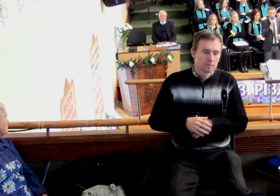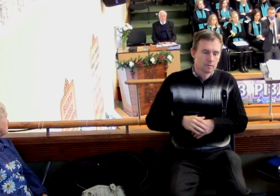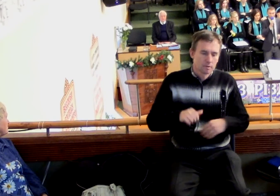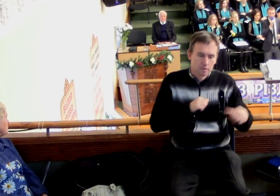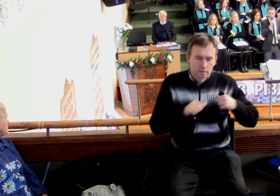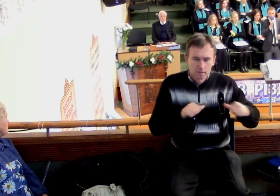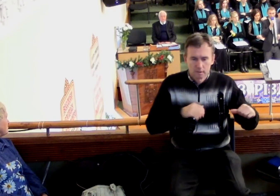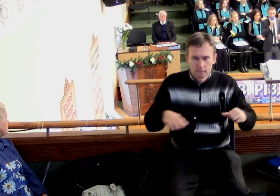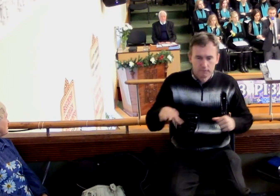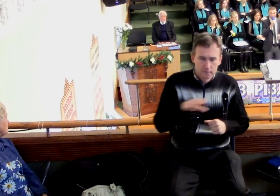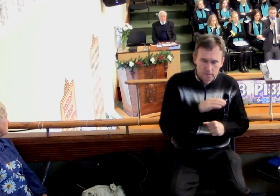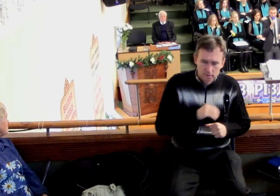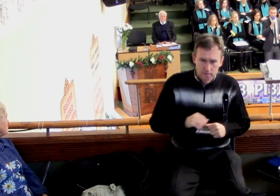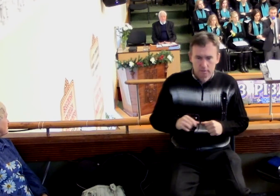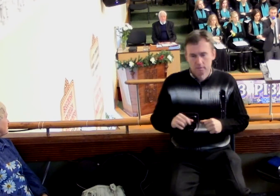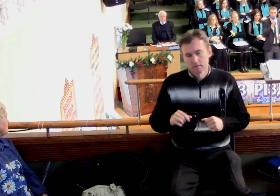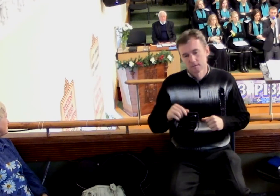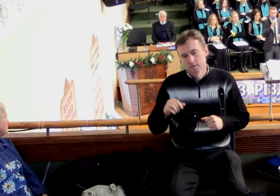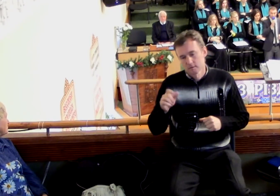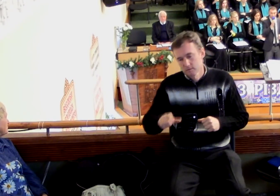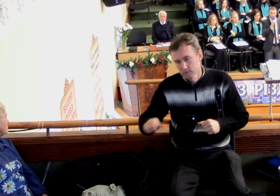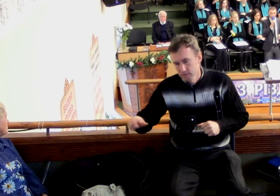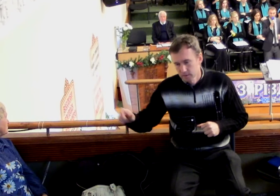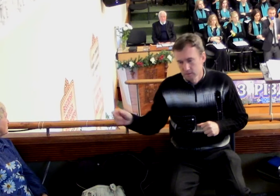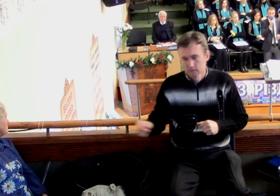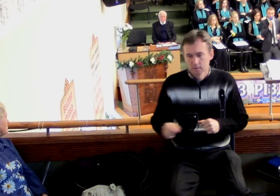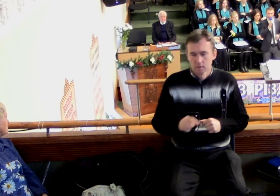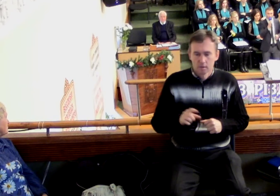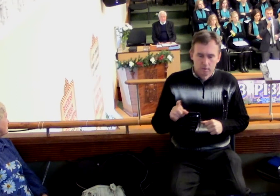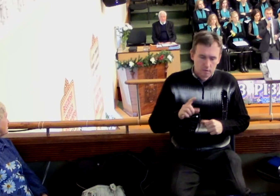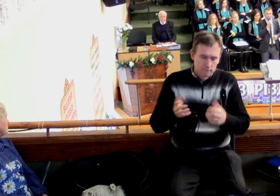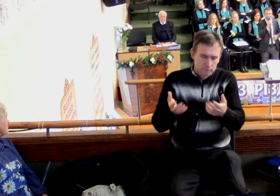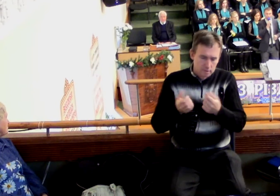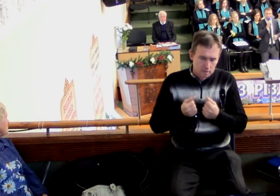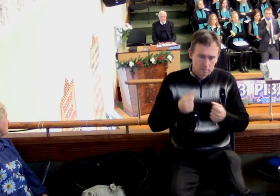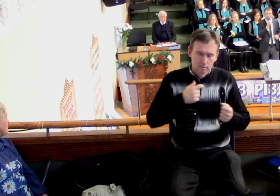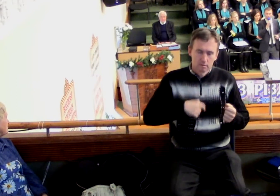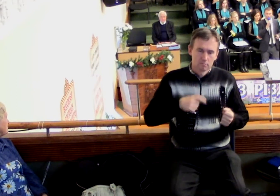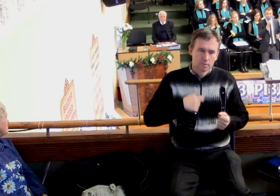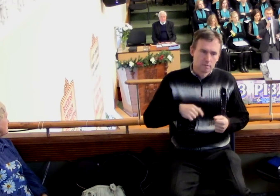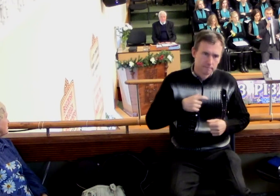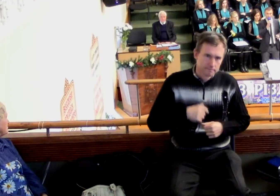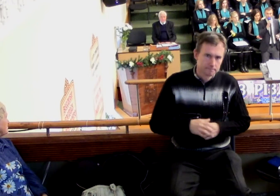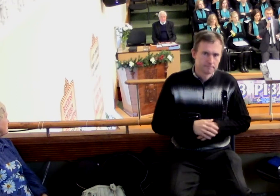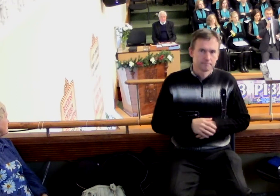Грехи, грехи людские понести, чтоб на себе.